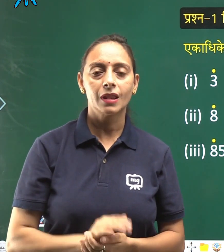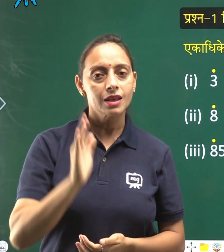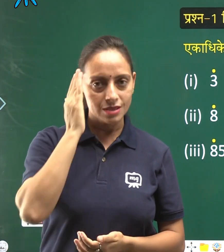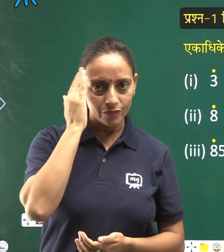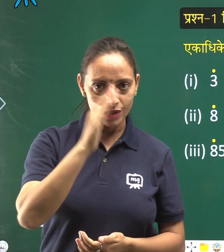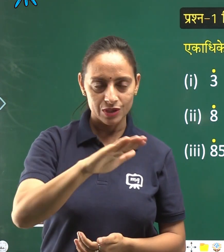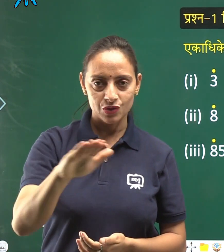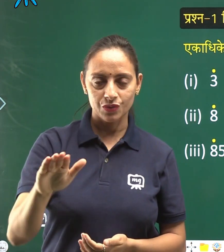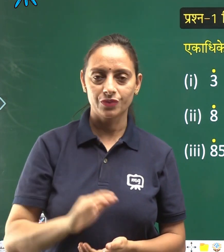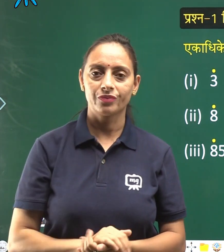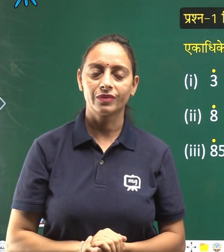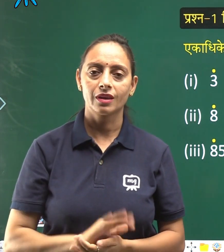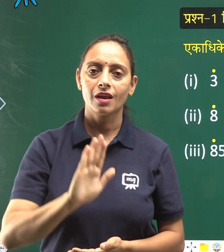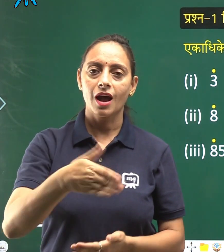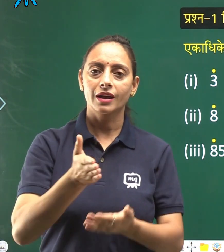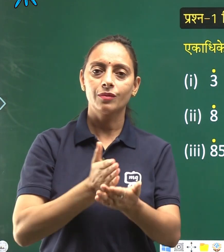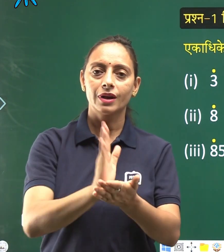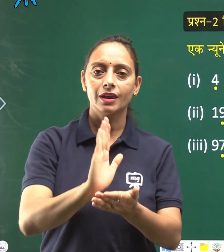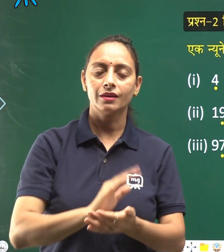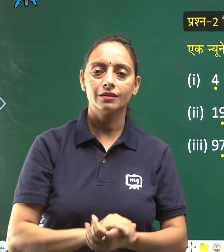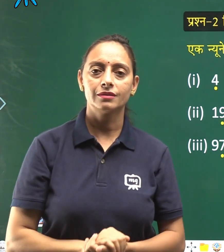समझ में आया बच्चों? आगे बढ़े।